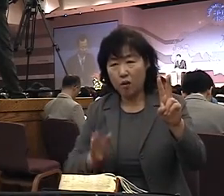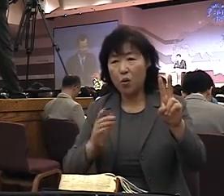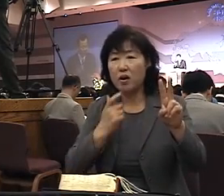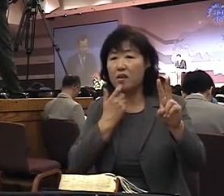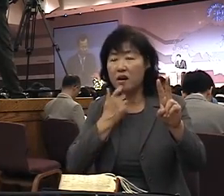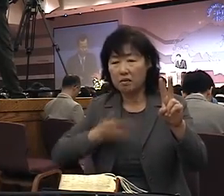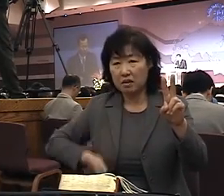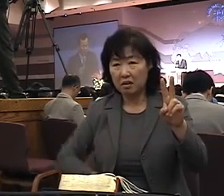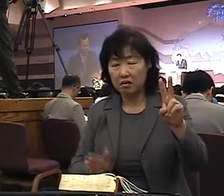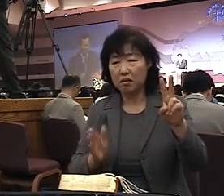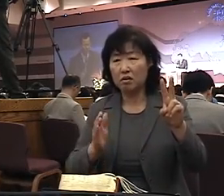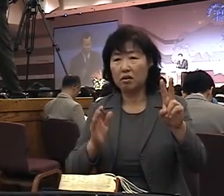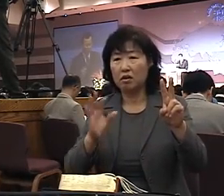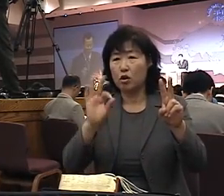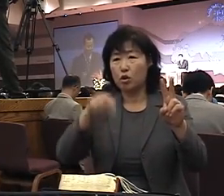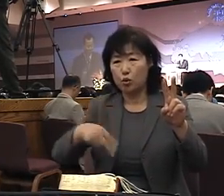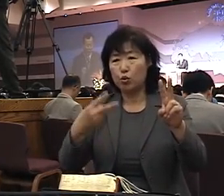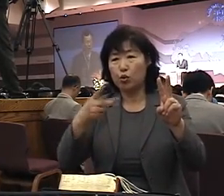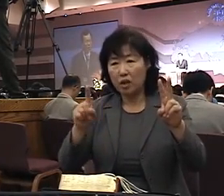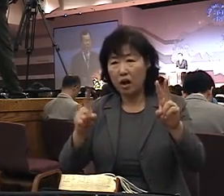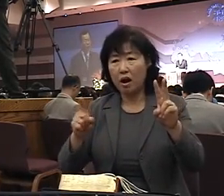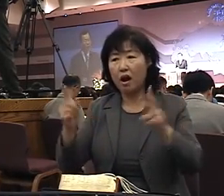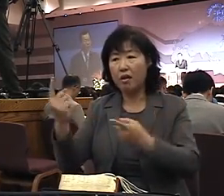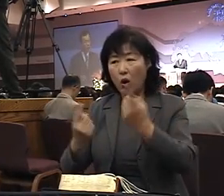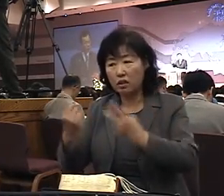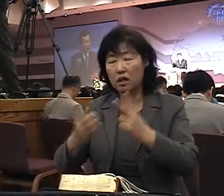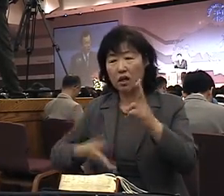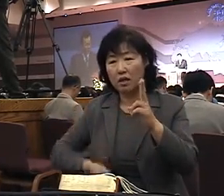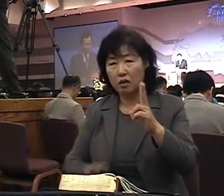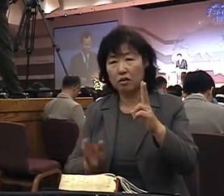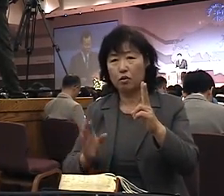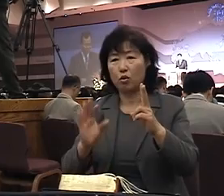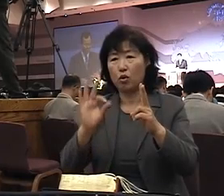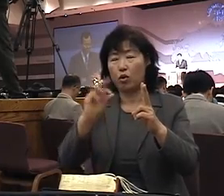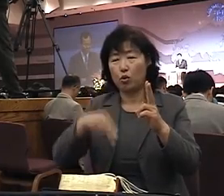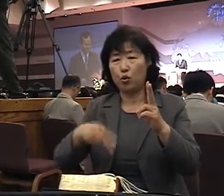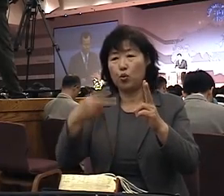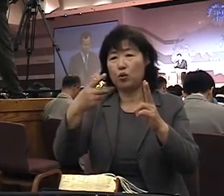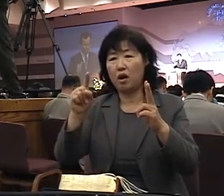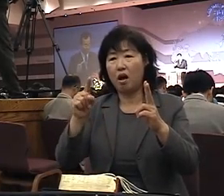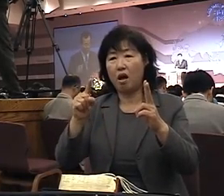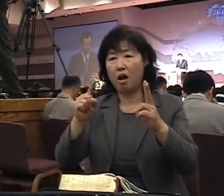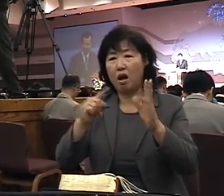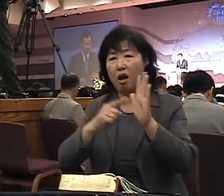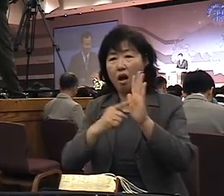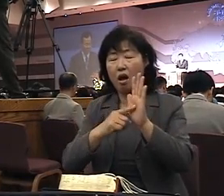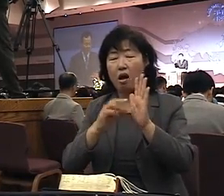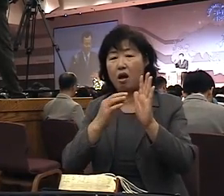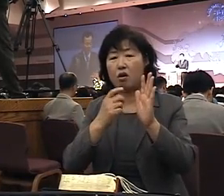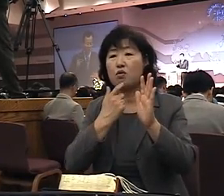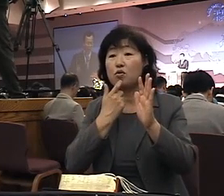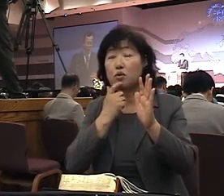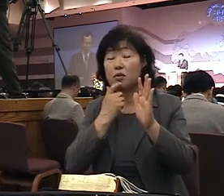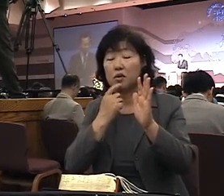야곱을 낳고 야곱은 유다와 그의 형제를 낳고 유다가 여기 나옵니다. 요셉이 나올 줄 알았는데 그리고 3절에